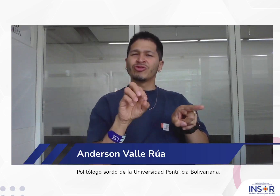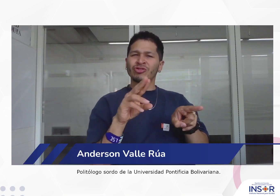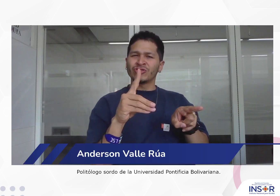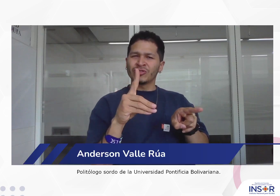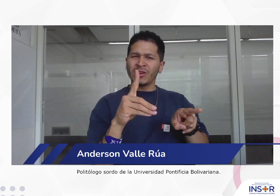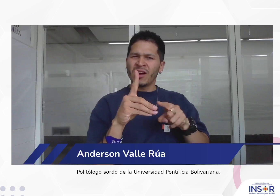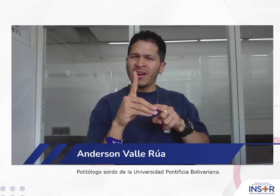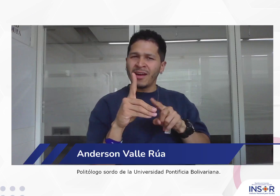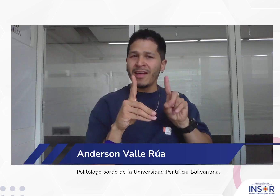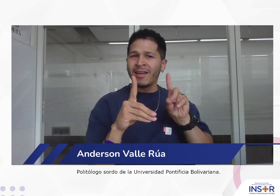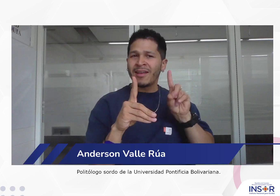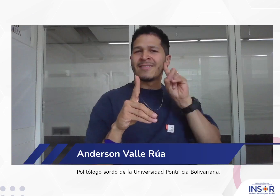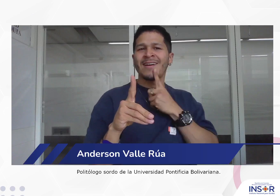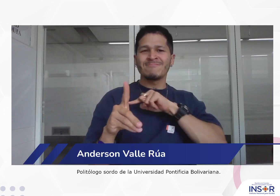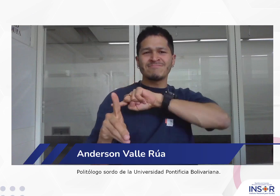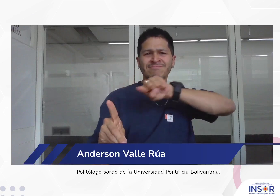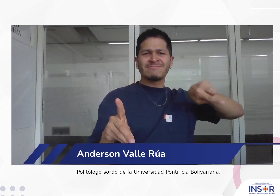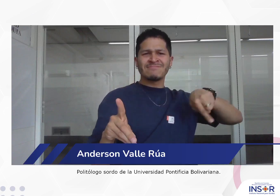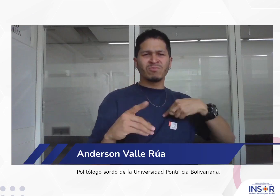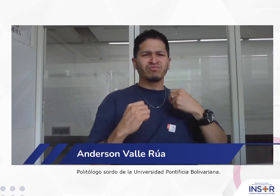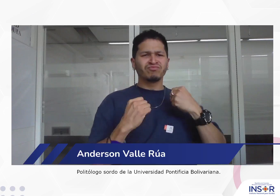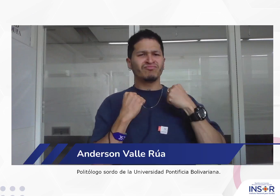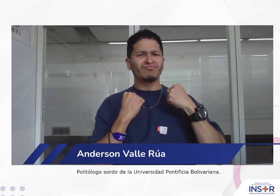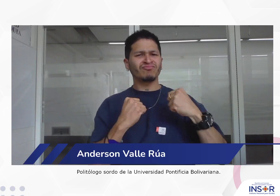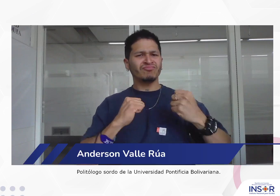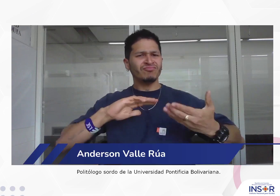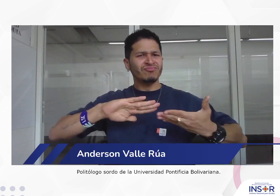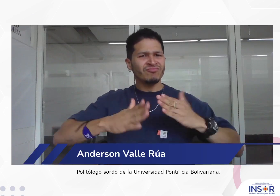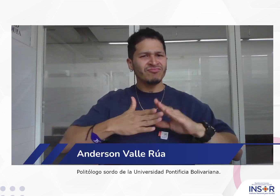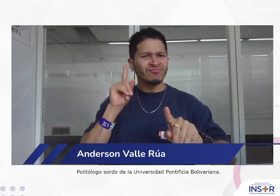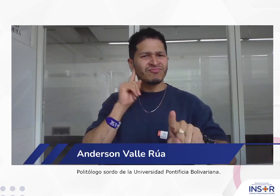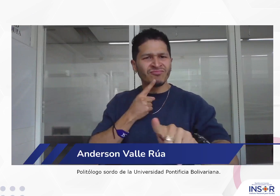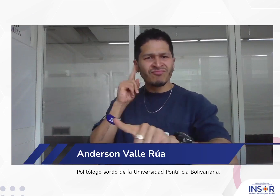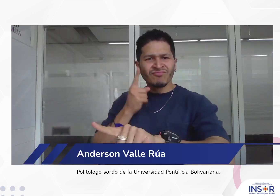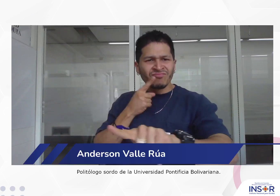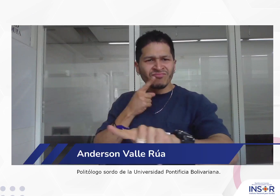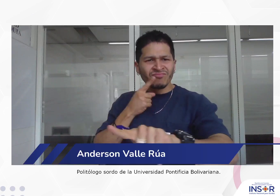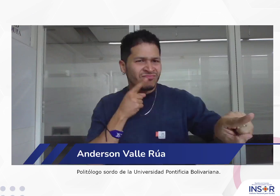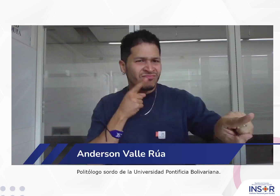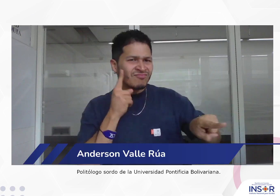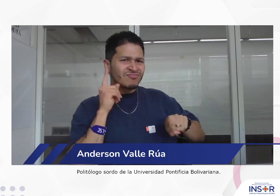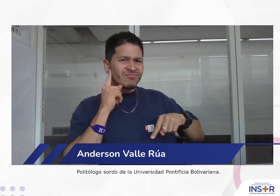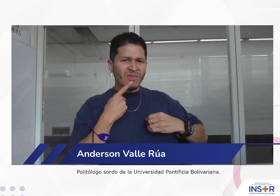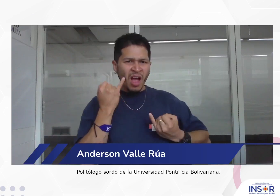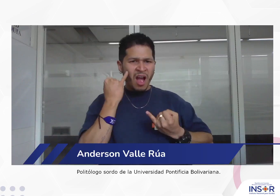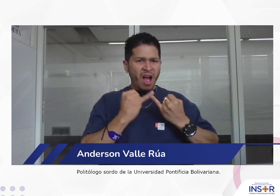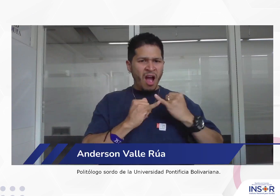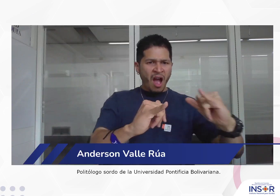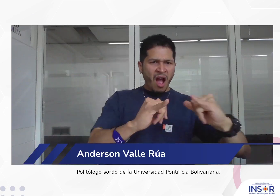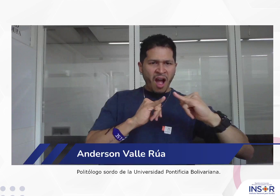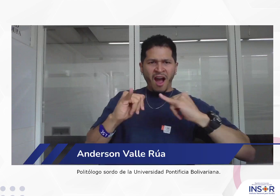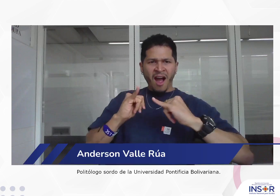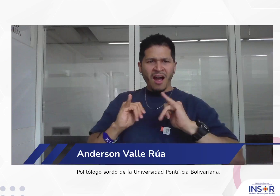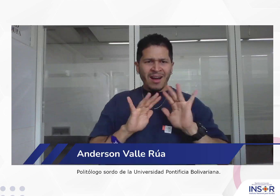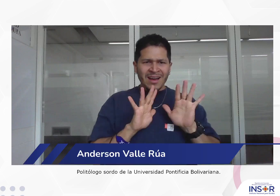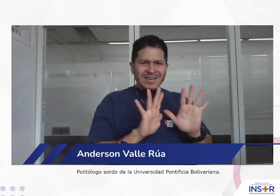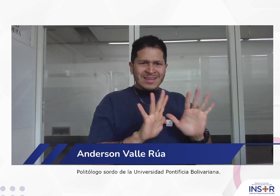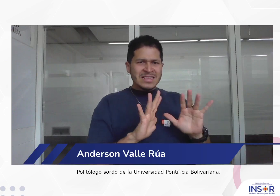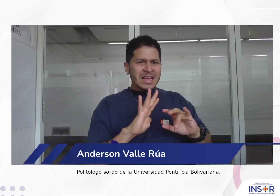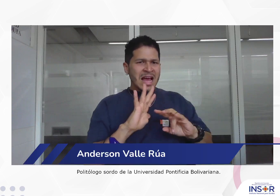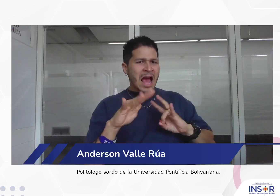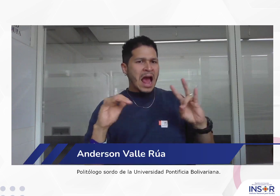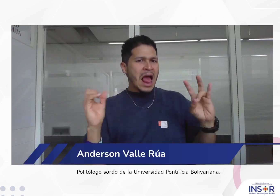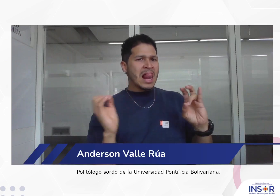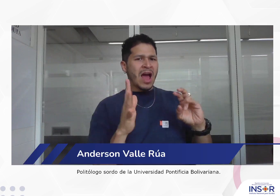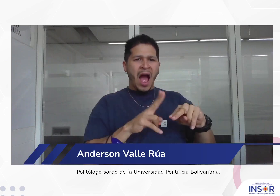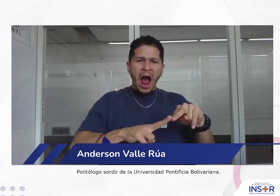con doctrina y pensamiento y yo uní entonces ese ismo con un prefijo que es sort y sort ¿por qué? Por